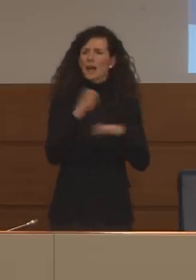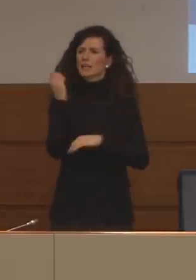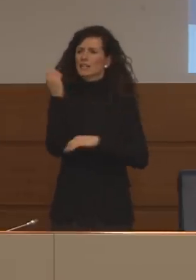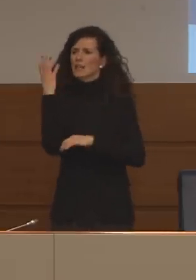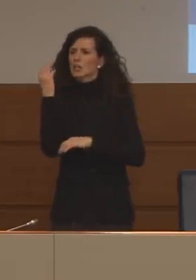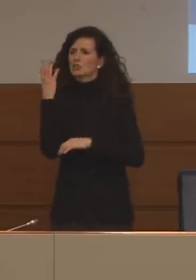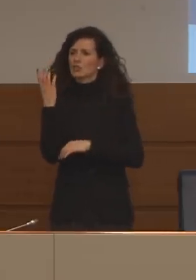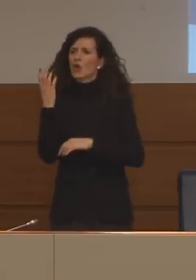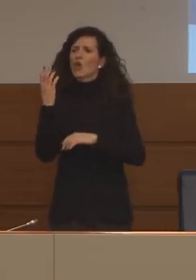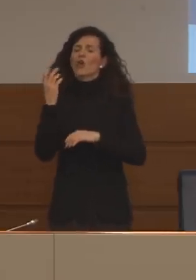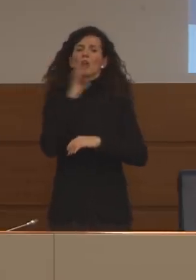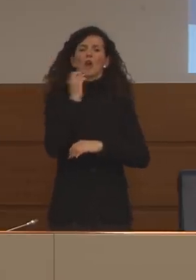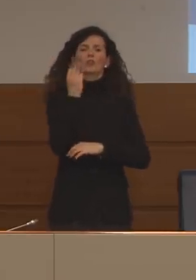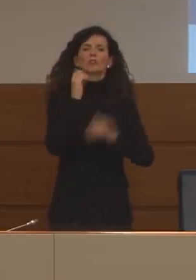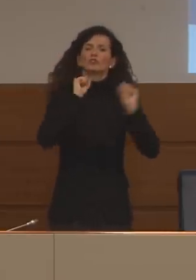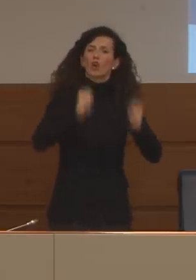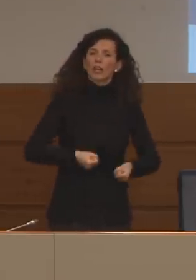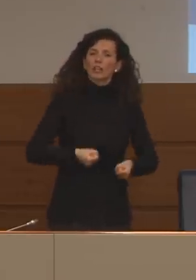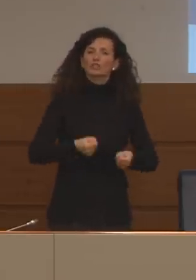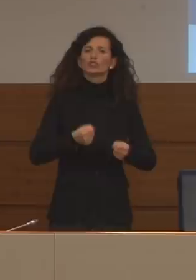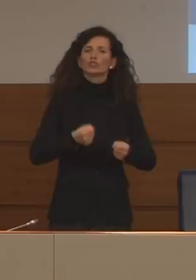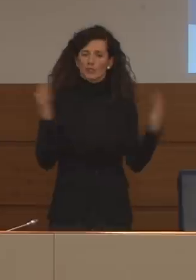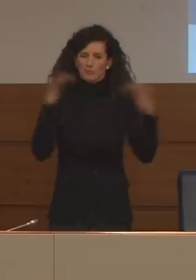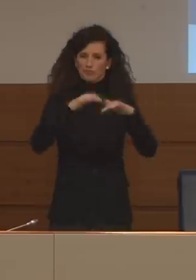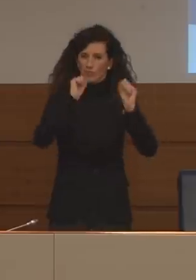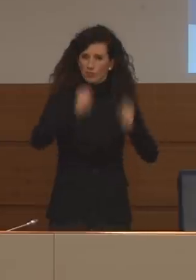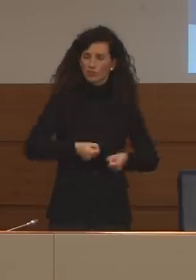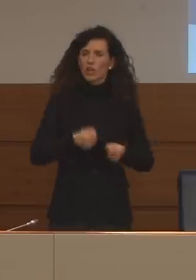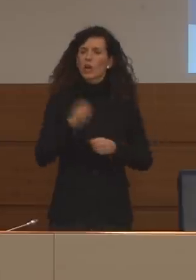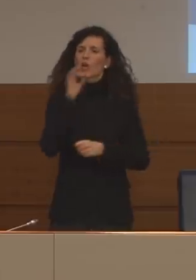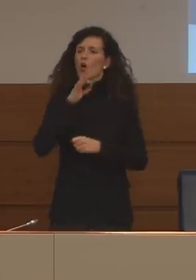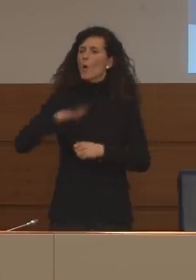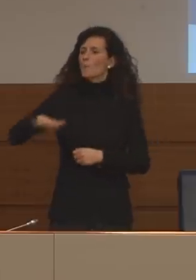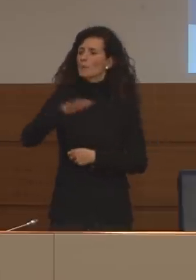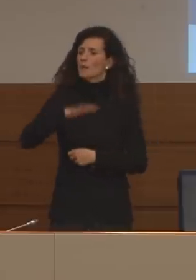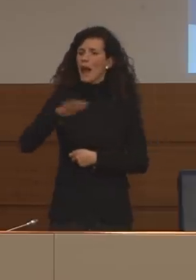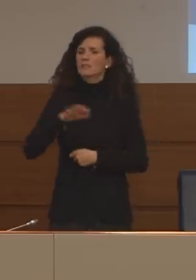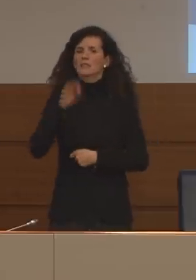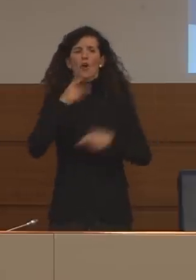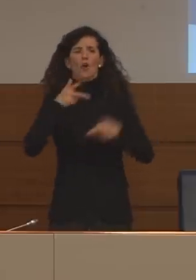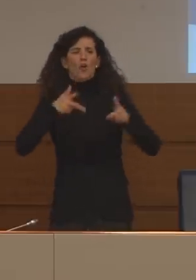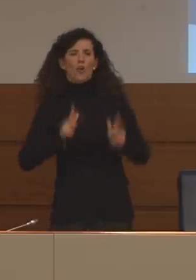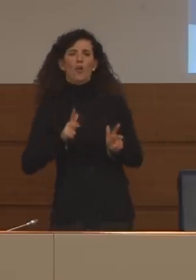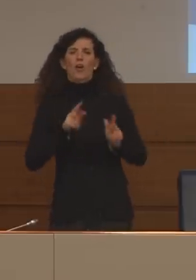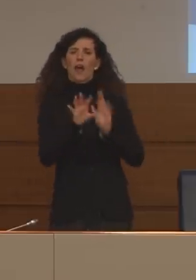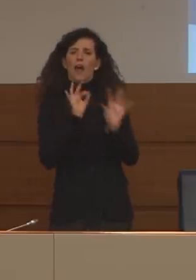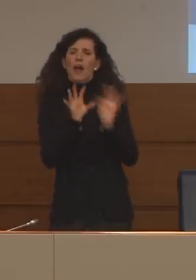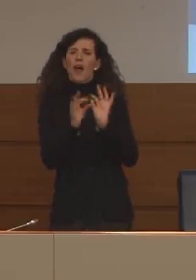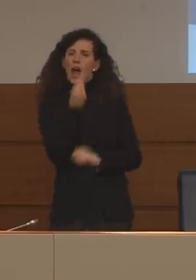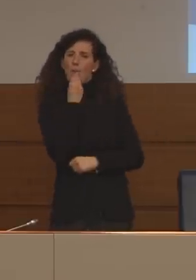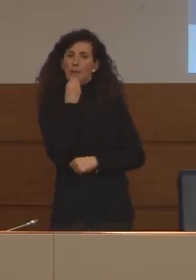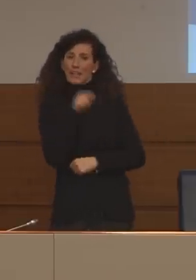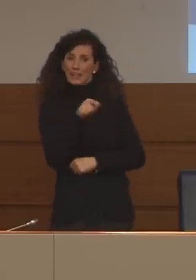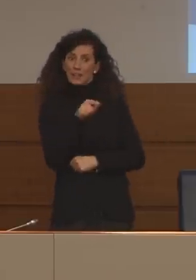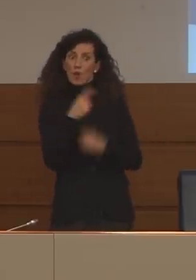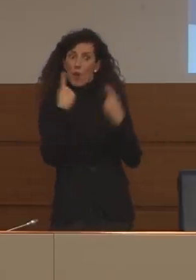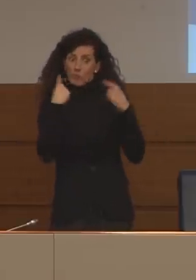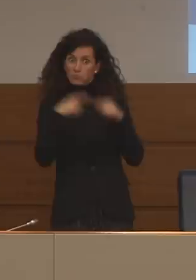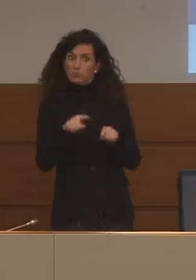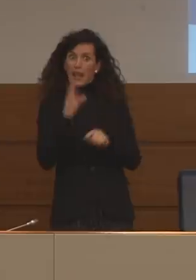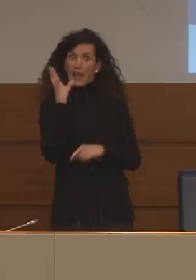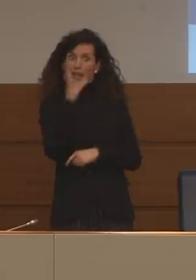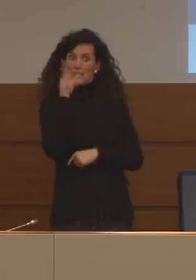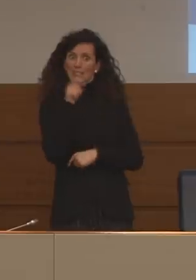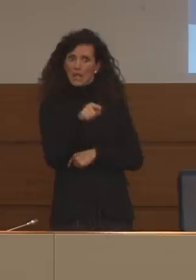o in piazza o in mega aperitivi quelli sono luoghi dove probabilmente